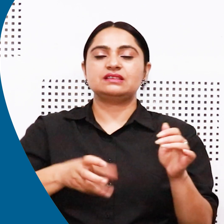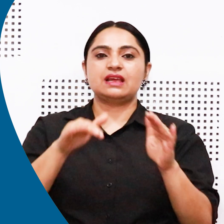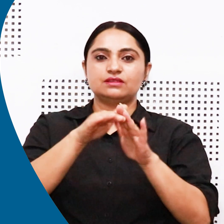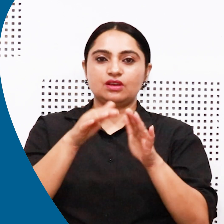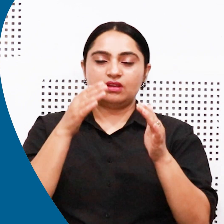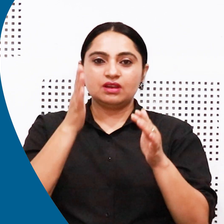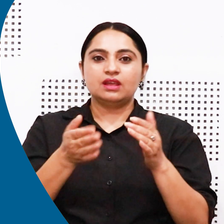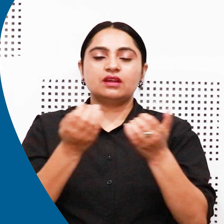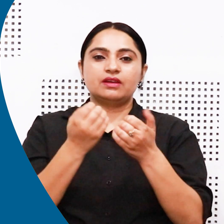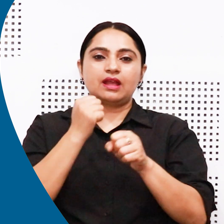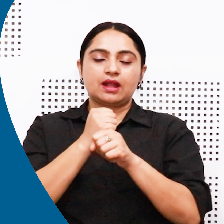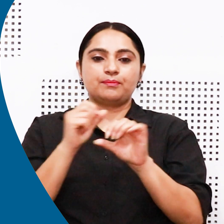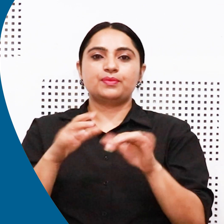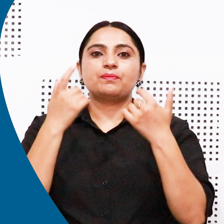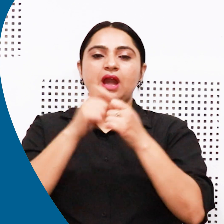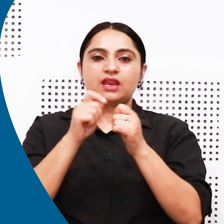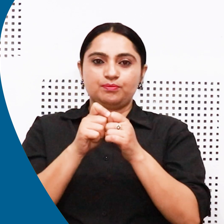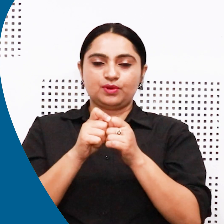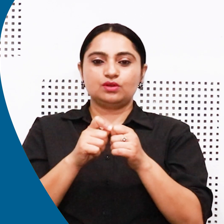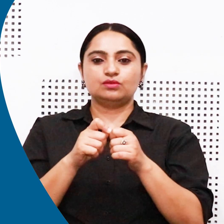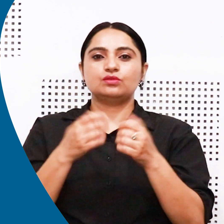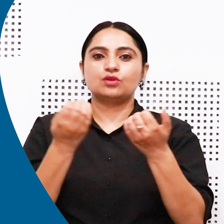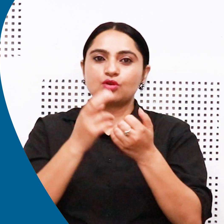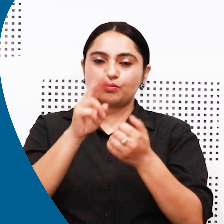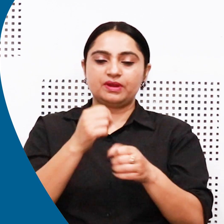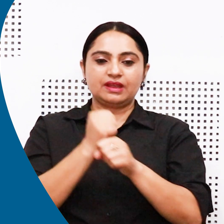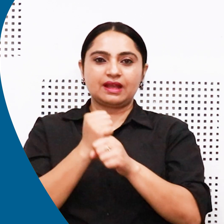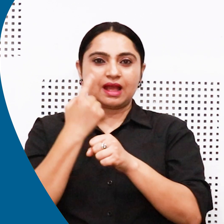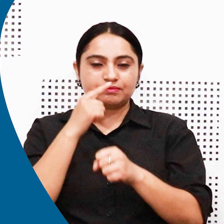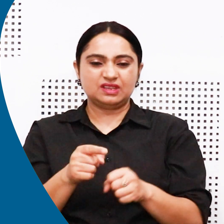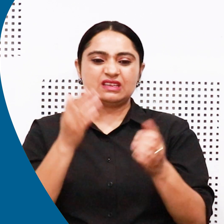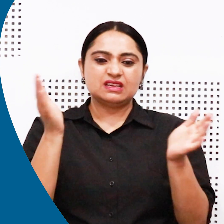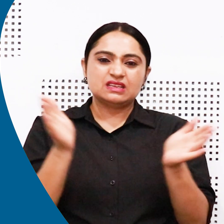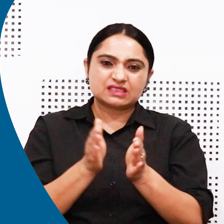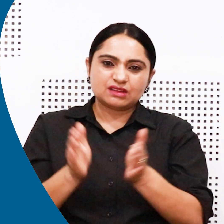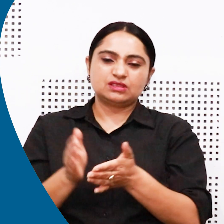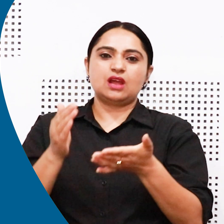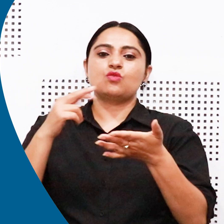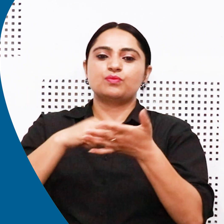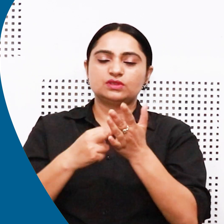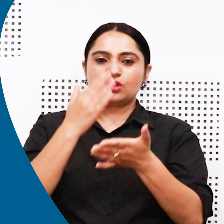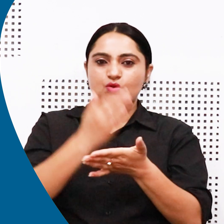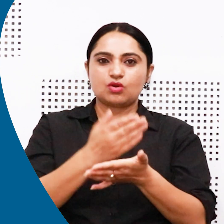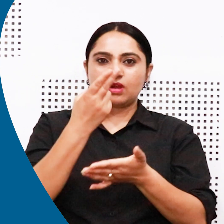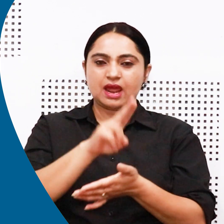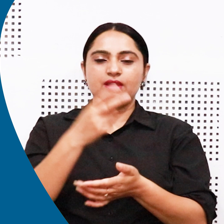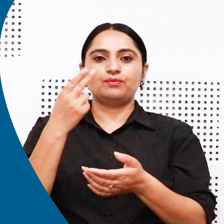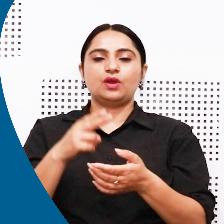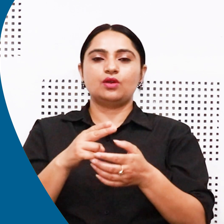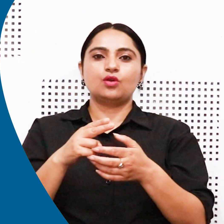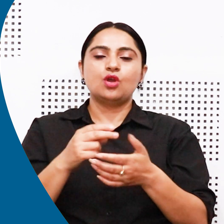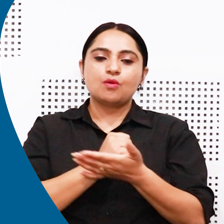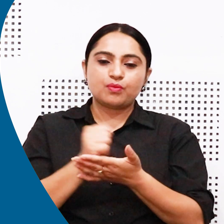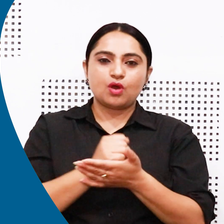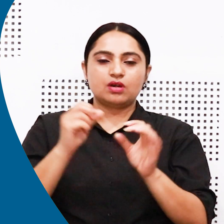तहले गरेका काम प्रभावकारी बनाउन चाल्नुपर्ने कदमदेखि टुक्री आयोजना रोक्नका लागि भएको पहल र प्रभावका बारेमा